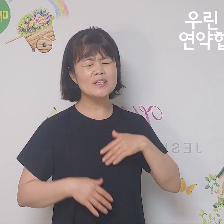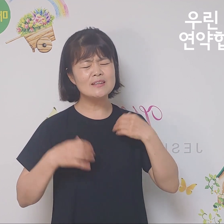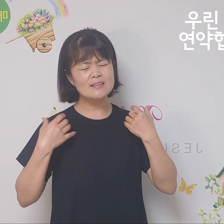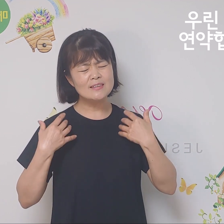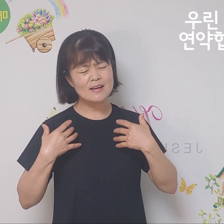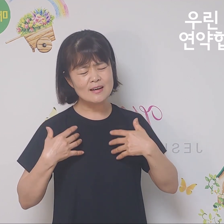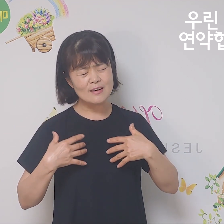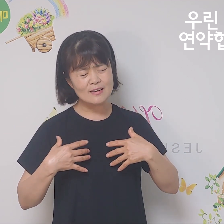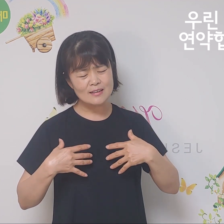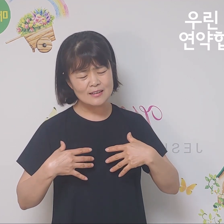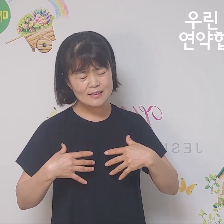연약합니다.